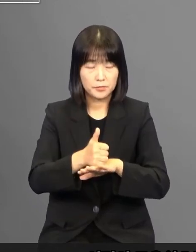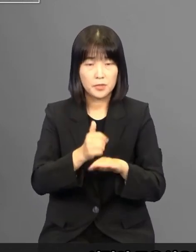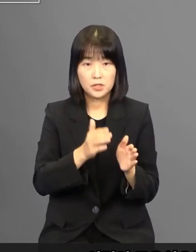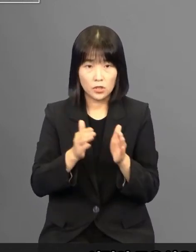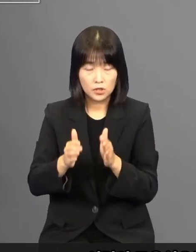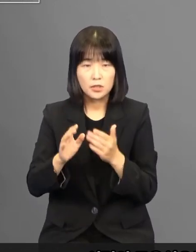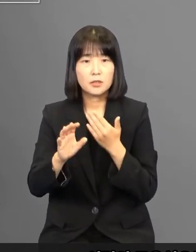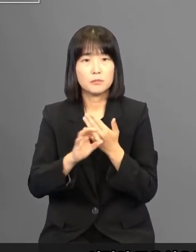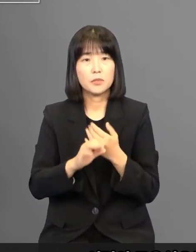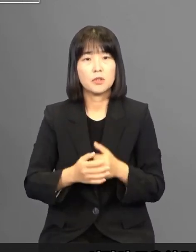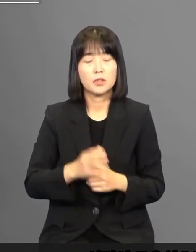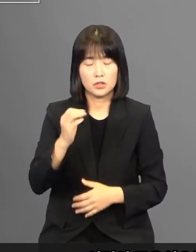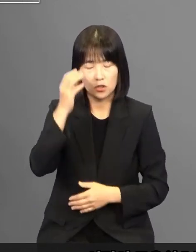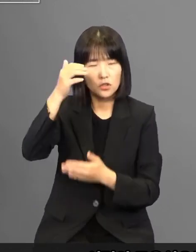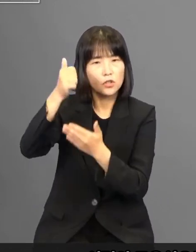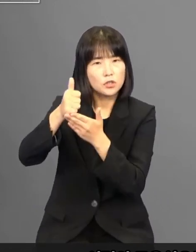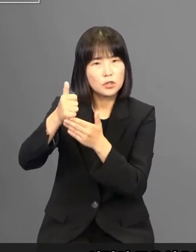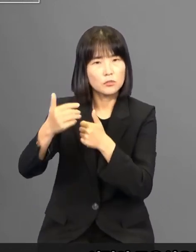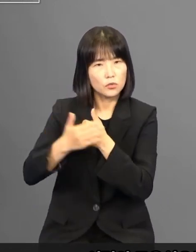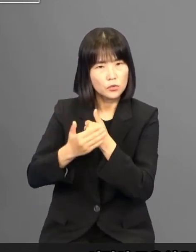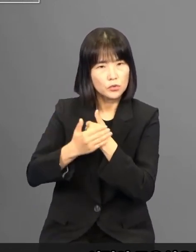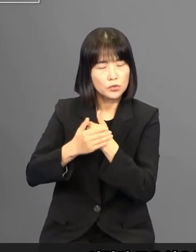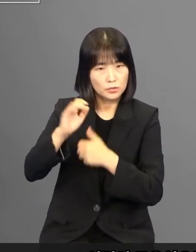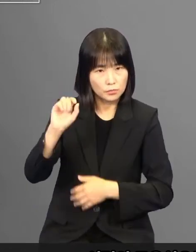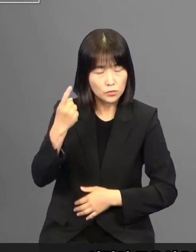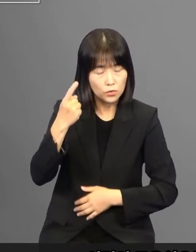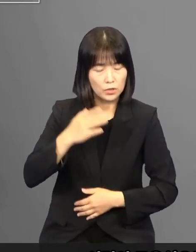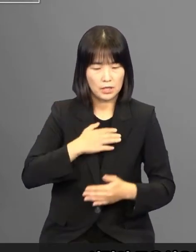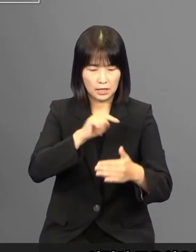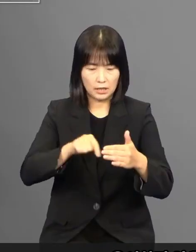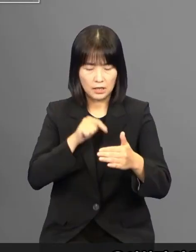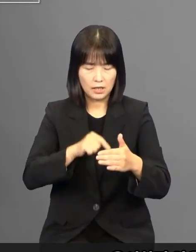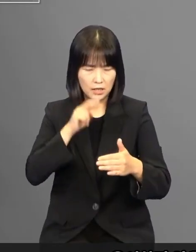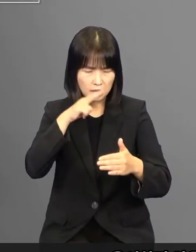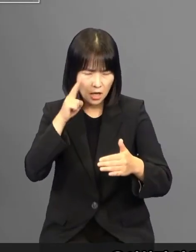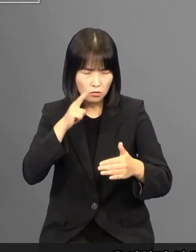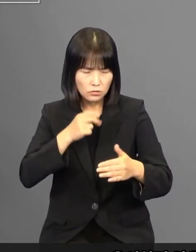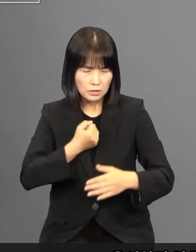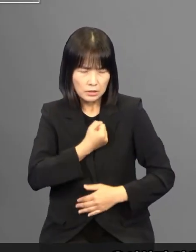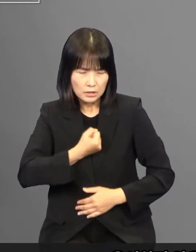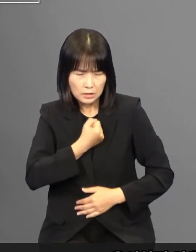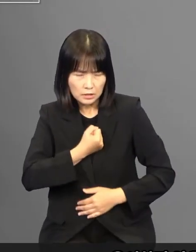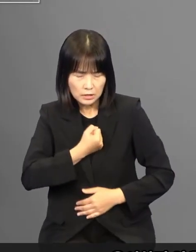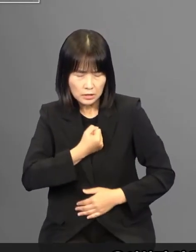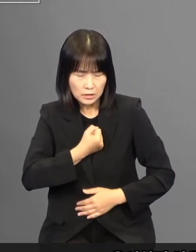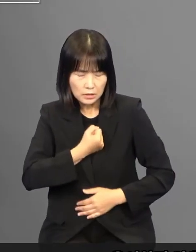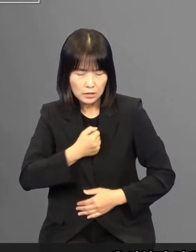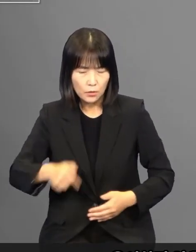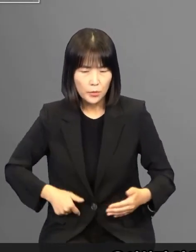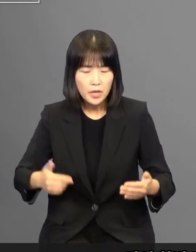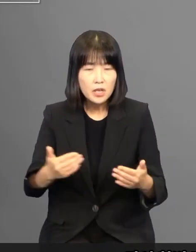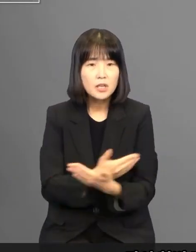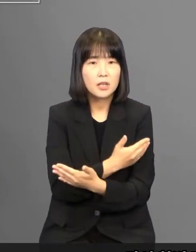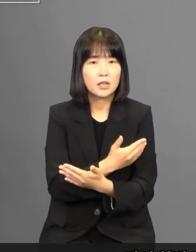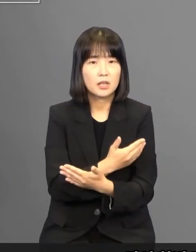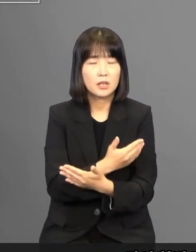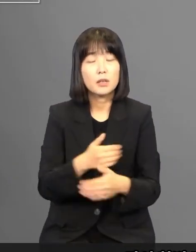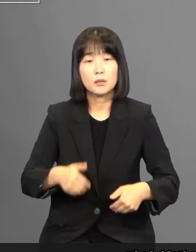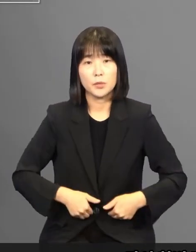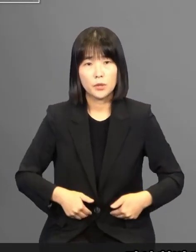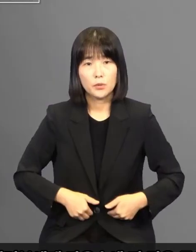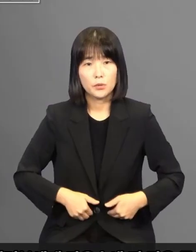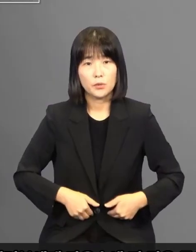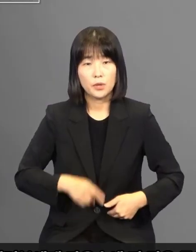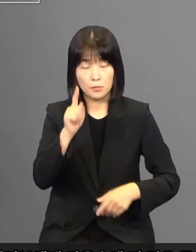성령의 도우심으로 내 안에 사울과 화해하고 용서하지 않은 죄를 회개해야 합니다. 다시 한번 제가